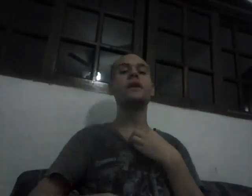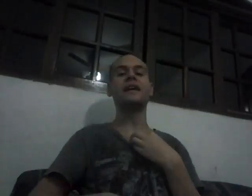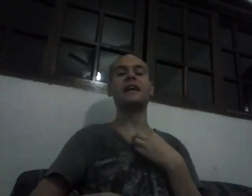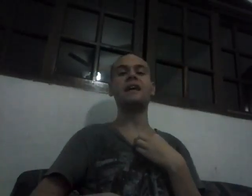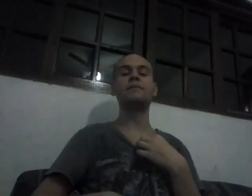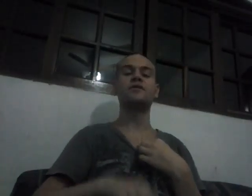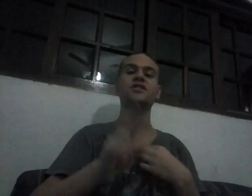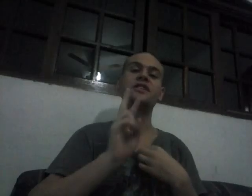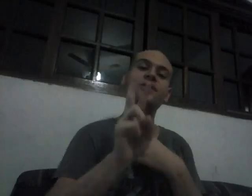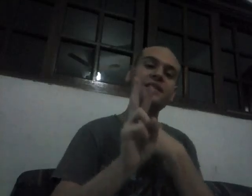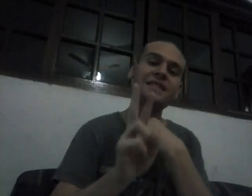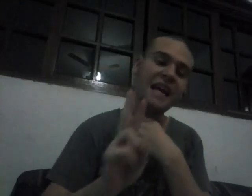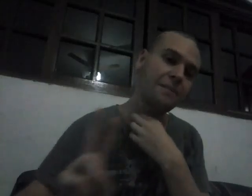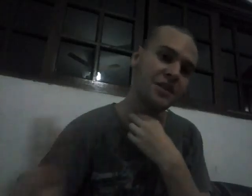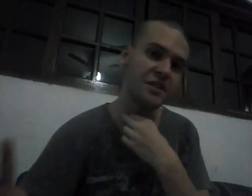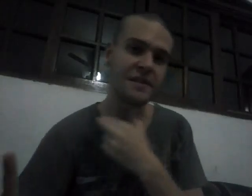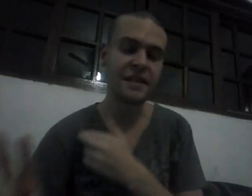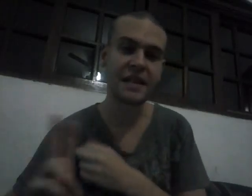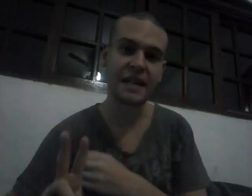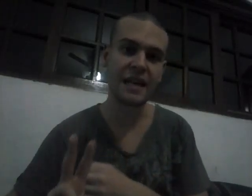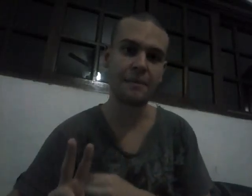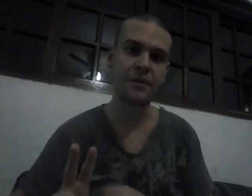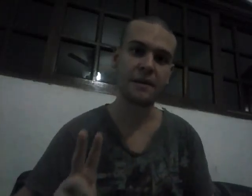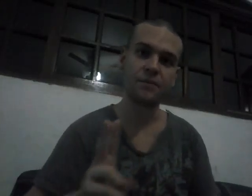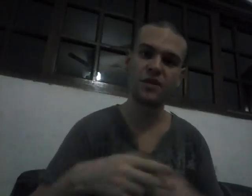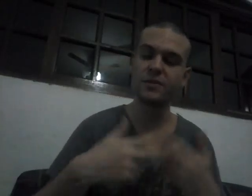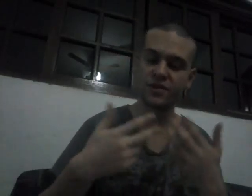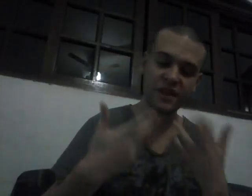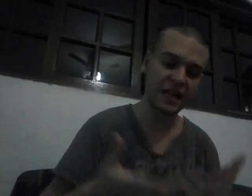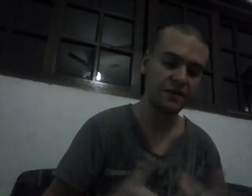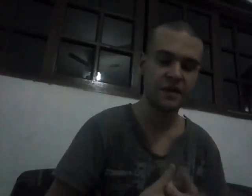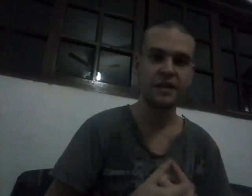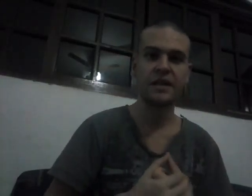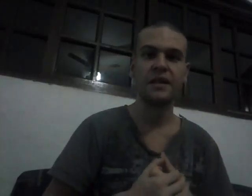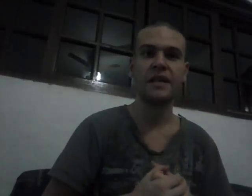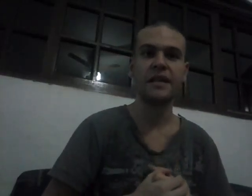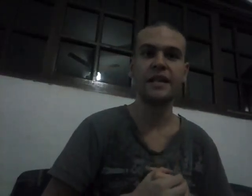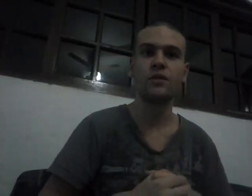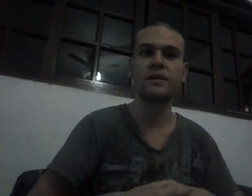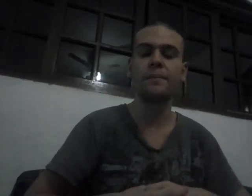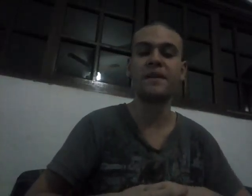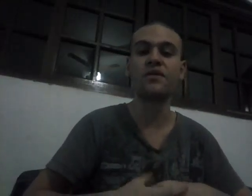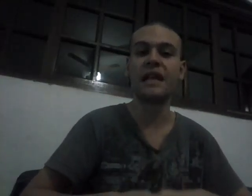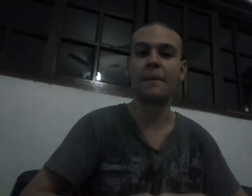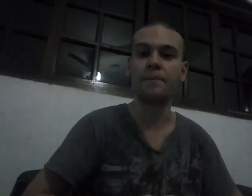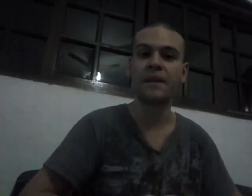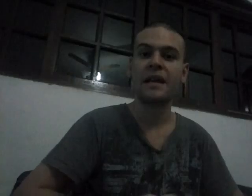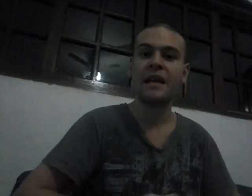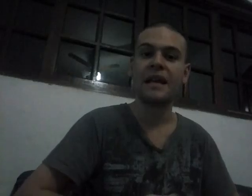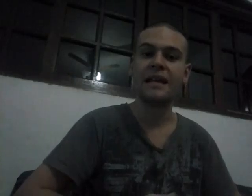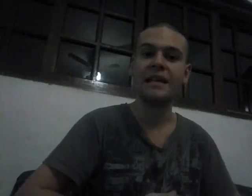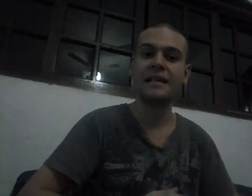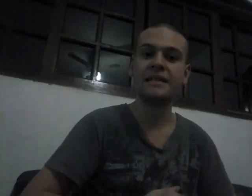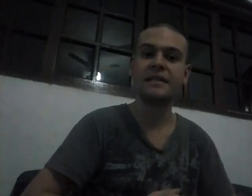ruim naquela época, pessoal, que tinha dois intérpretes naquela época. Duas pessoas que falavam em línguas para votar. Eles